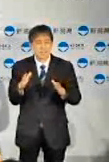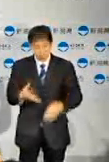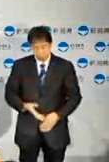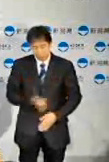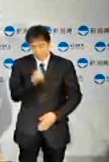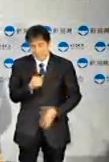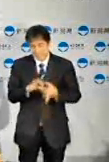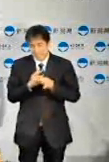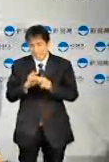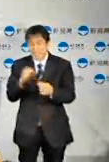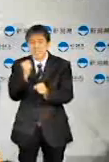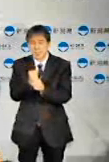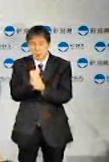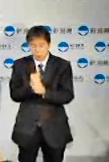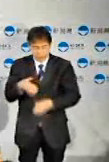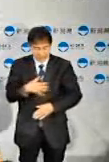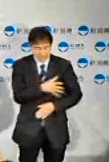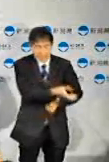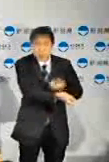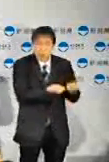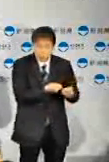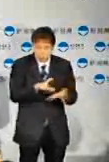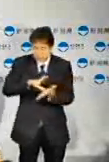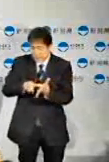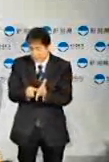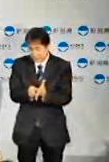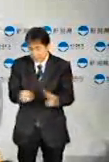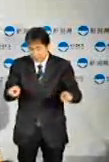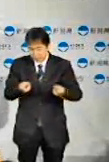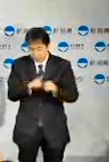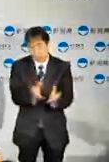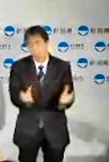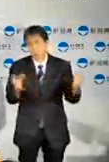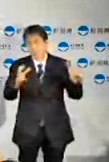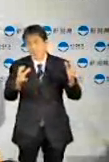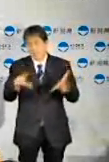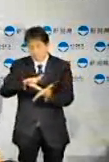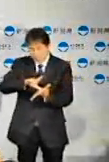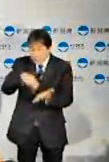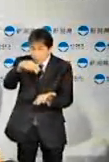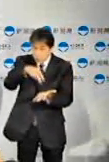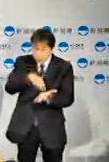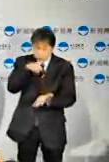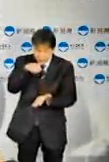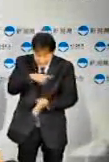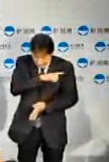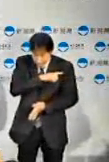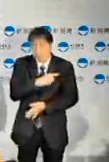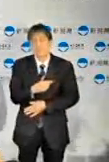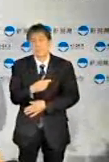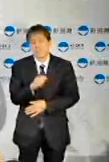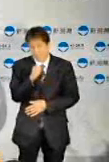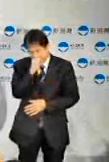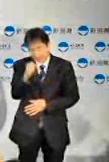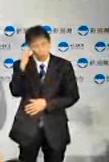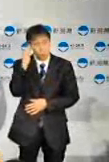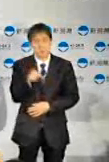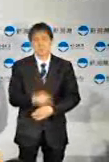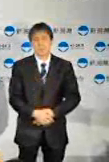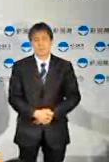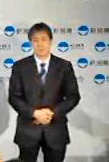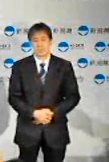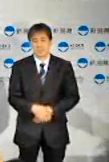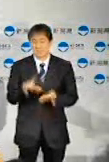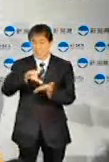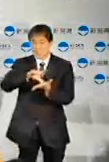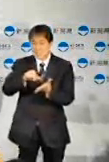ら、まあ、漁業やあるいは地域との共生ということをあの地元としてはそれを一番望みますよね。で、